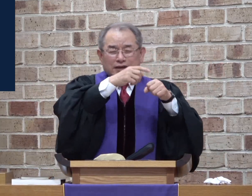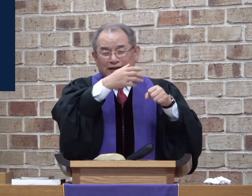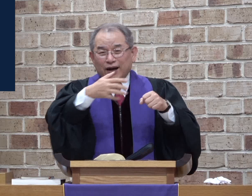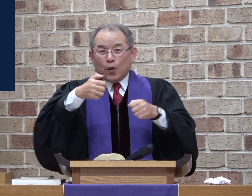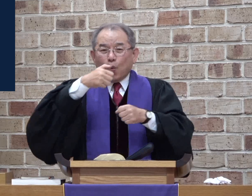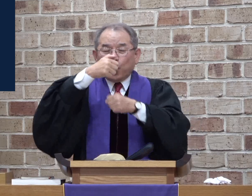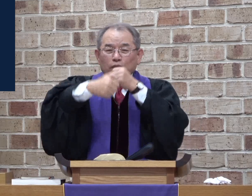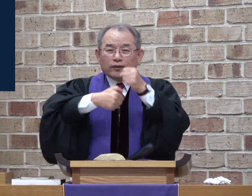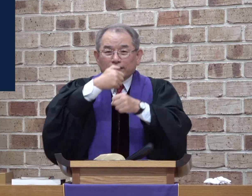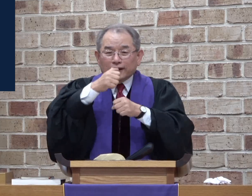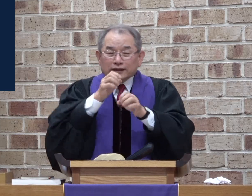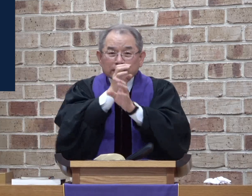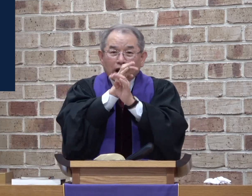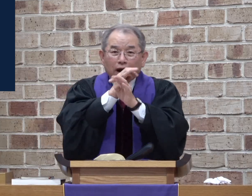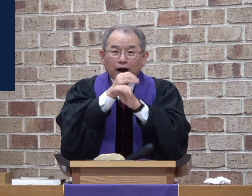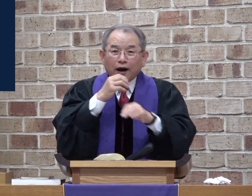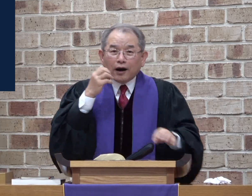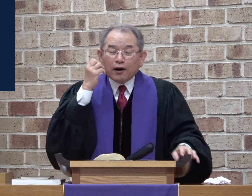50년을 행사할 수 있도록